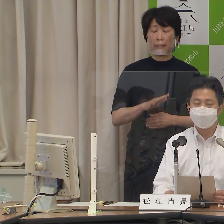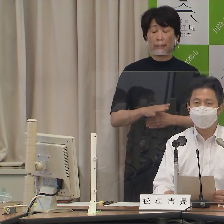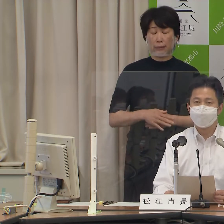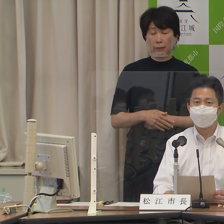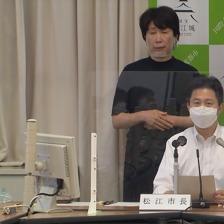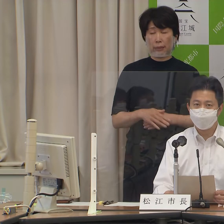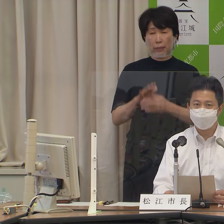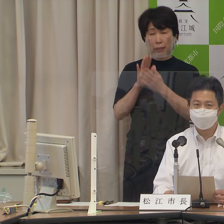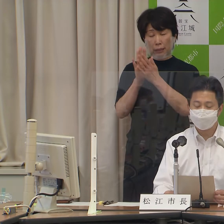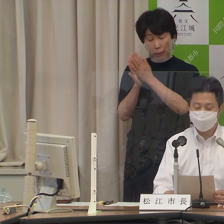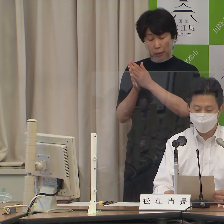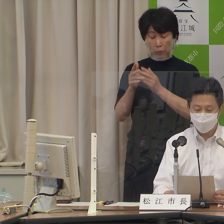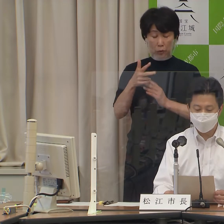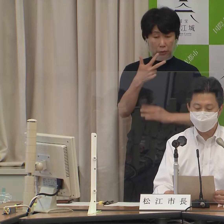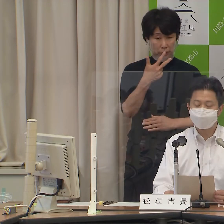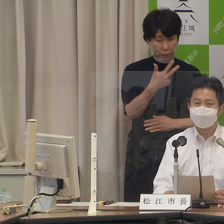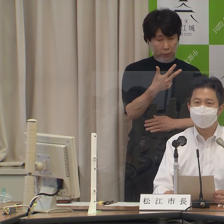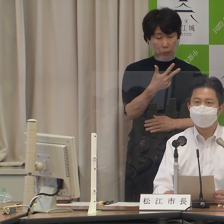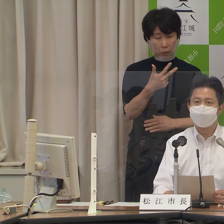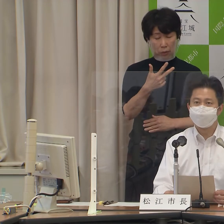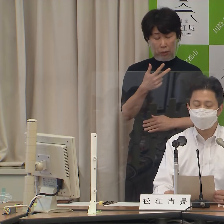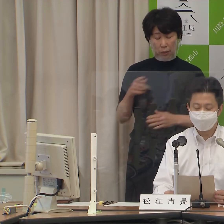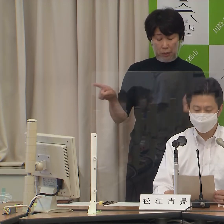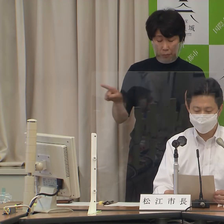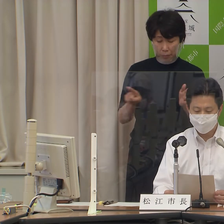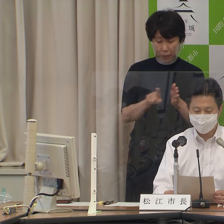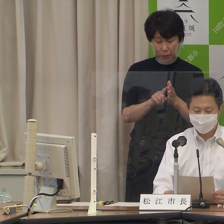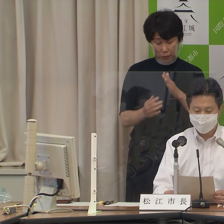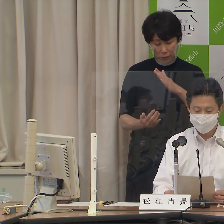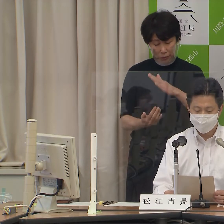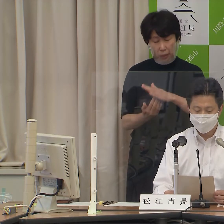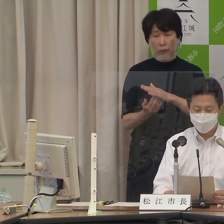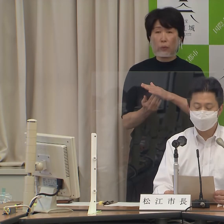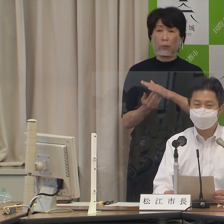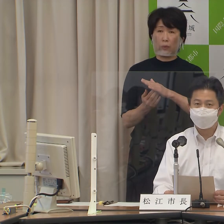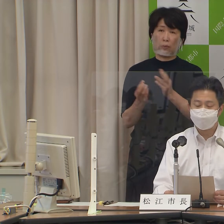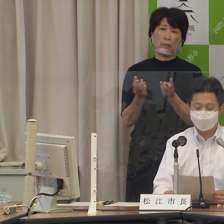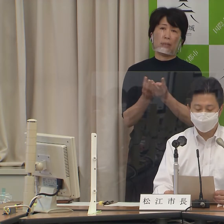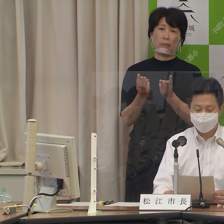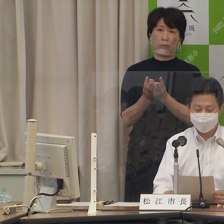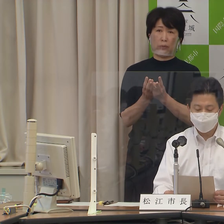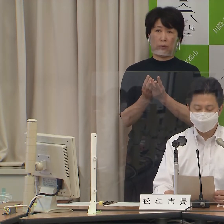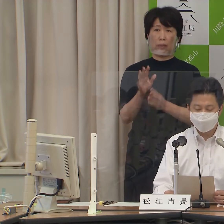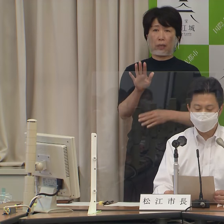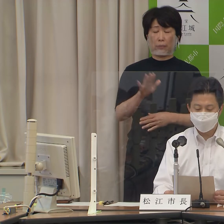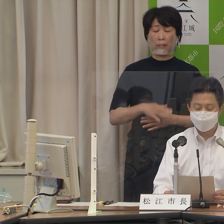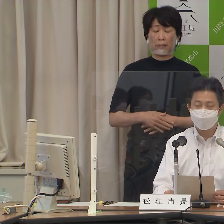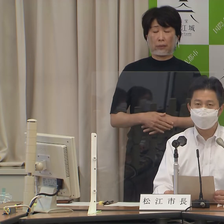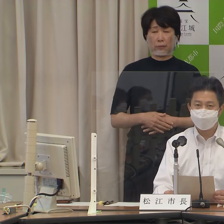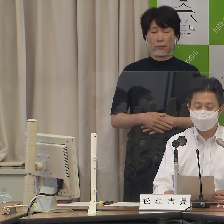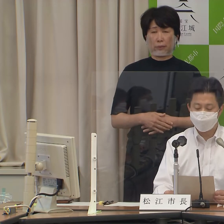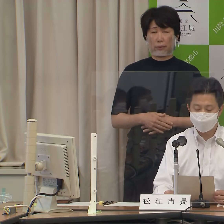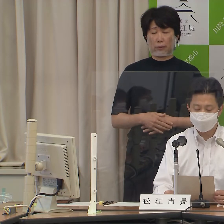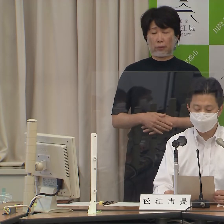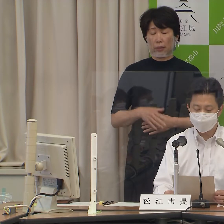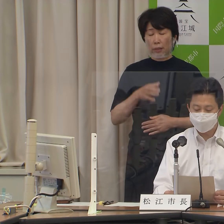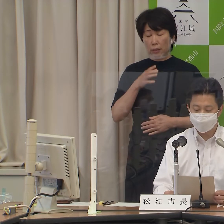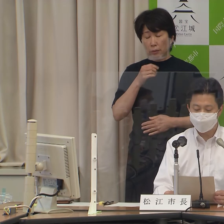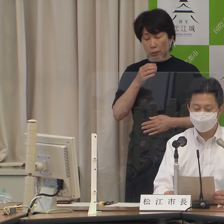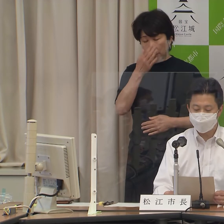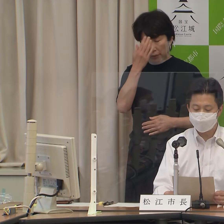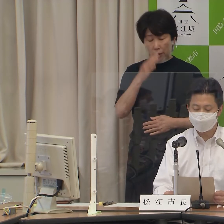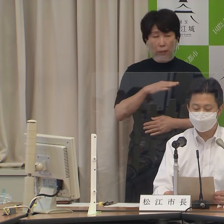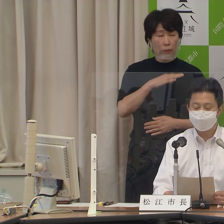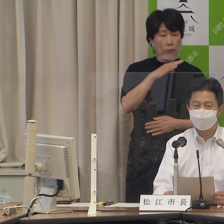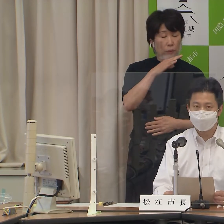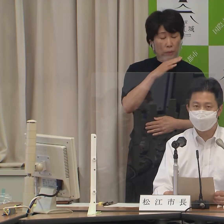ても本市としても過去最多となりました。本市では全世代において感染者の